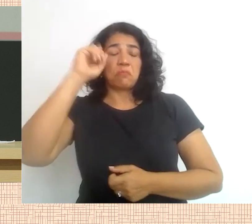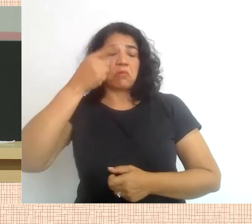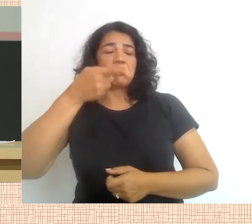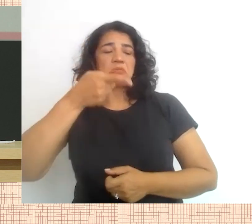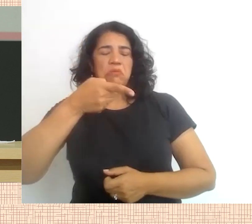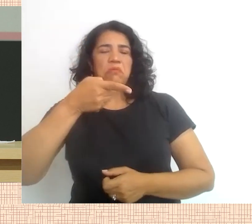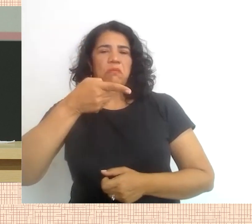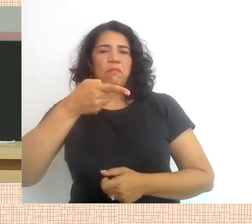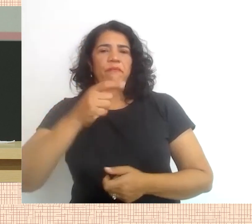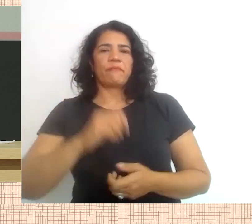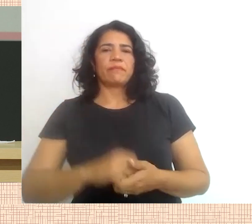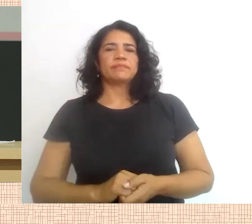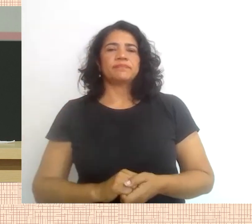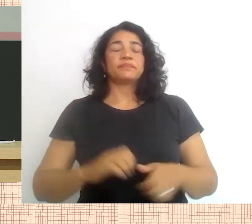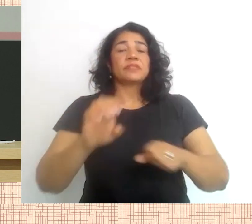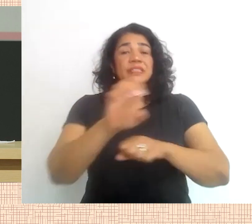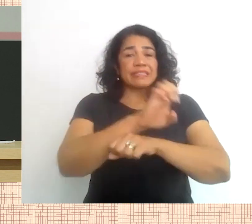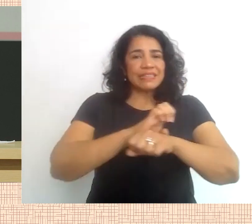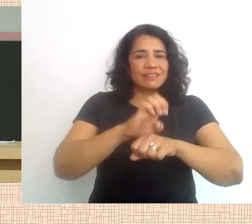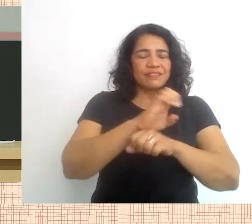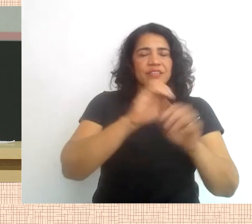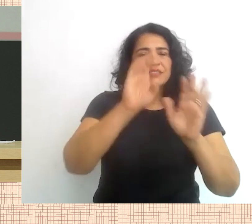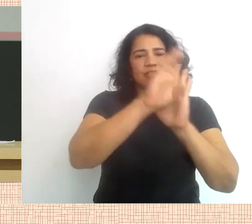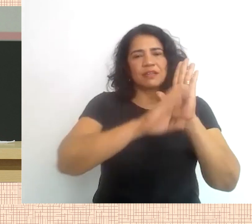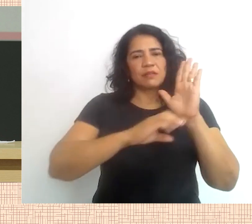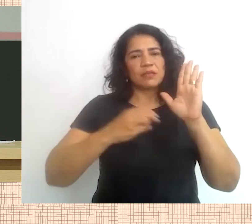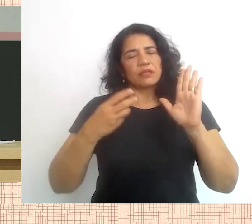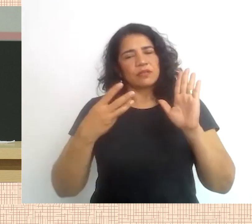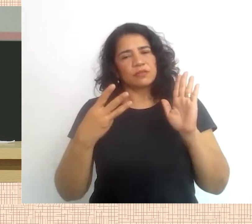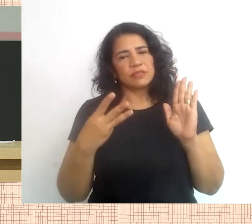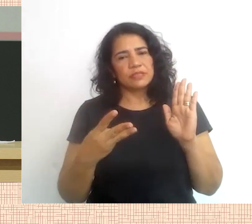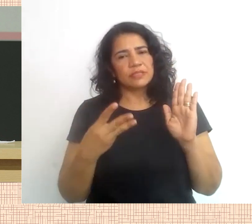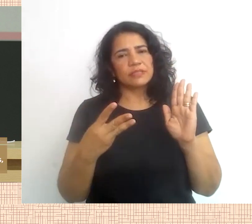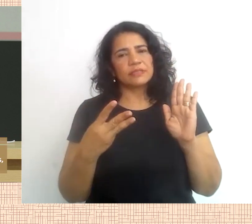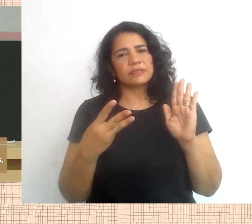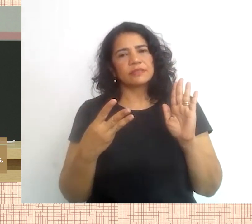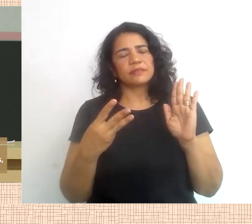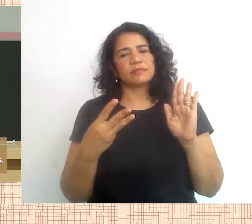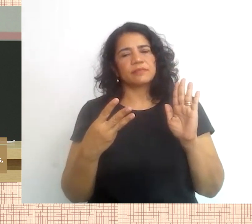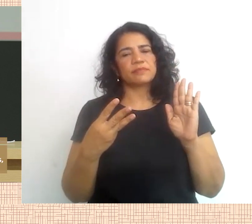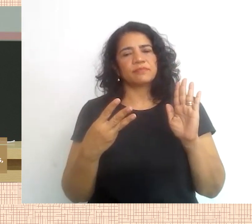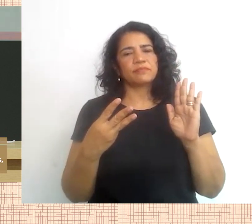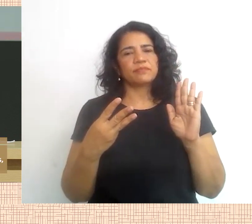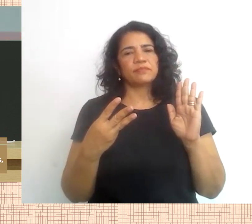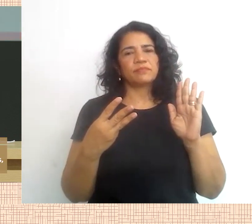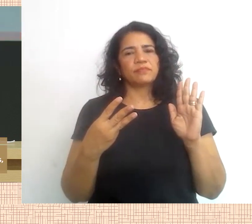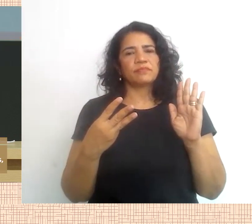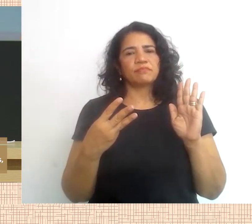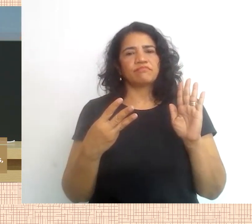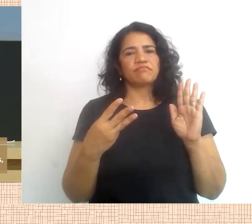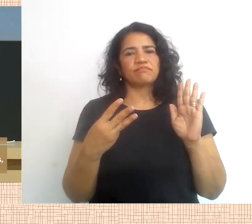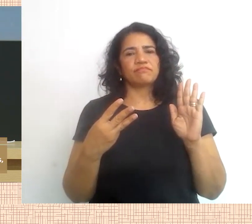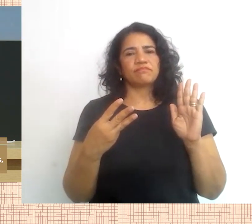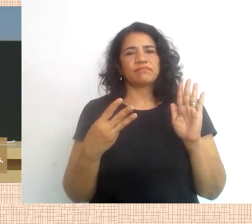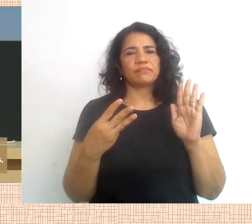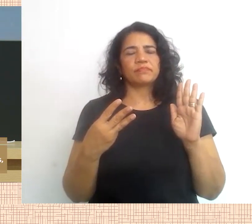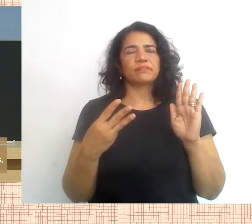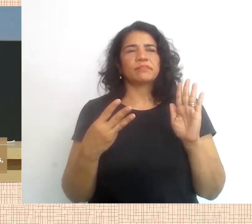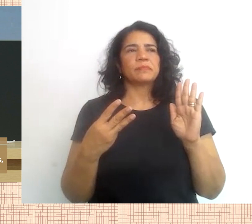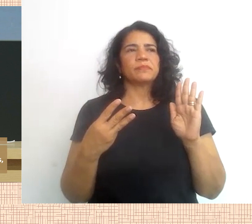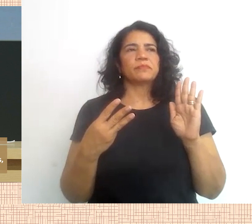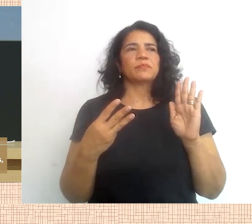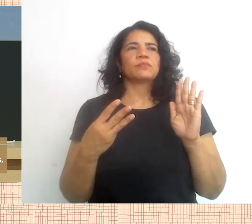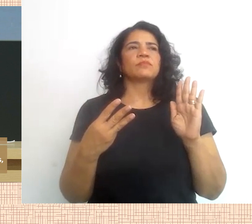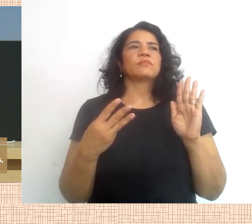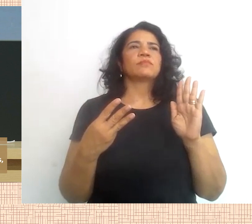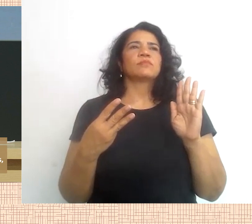Paulo fala assim, versículo 1: por esta causa, eu, Paulo, o prisioneiro de Cristo Jesus,